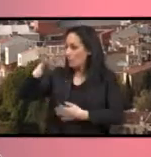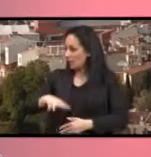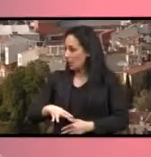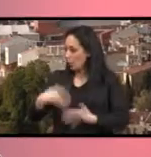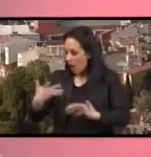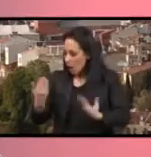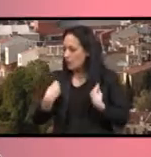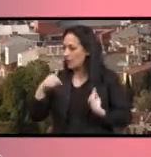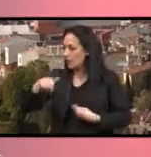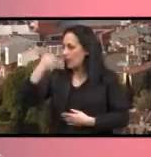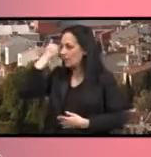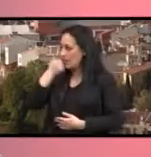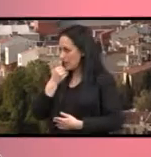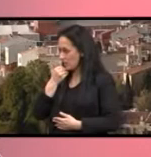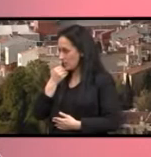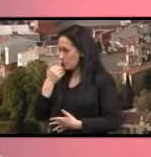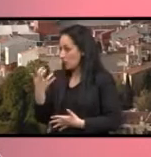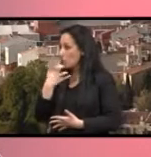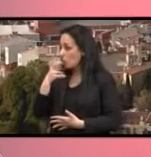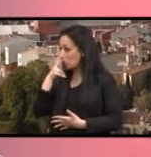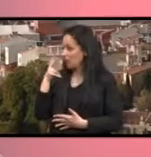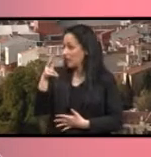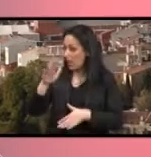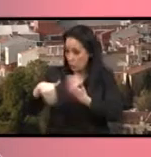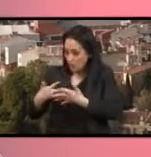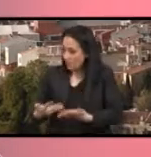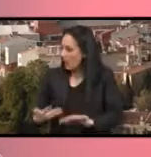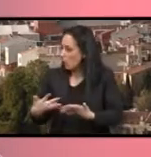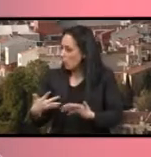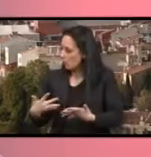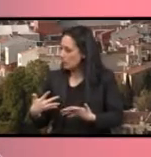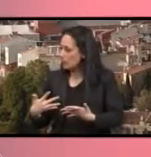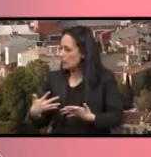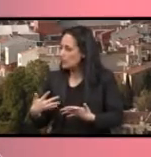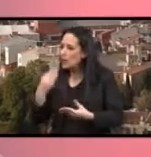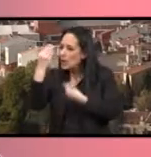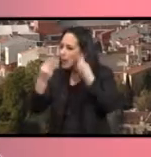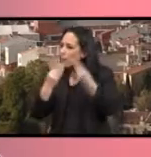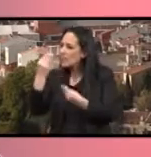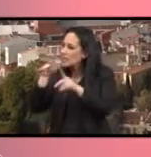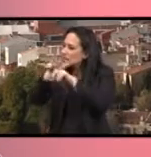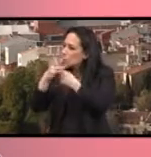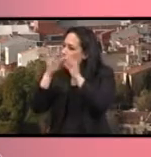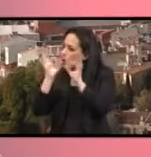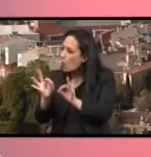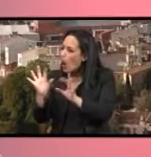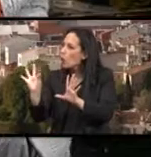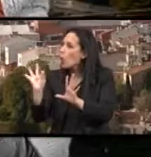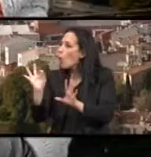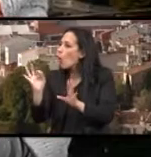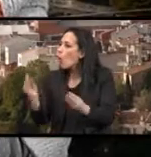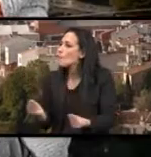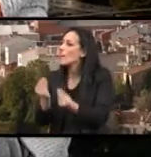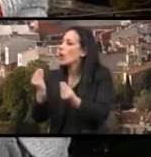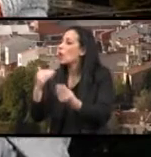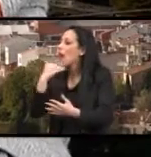anys que has anat vivent el tema de la cadira de rodes, has notat alguna millora? Creus que tot està igual? Bueno, he